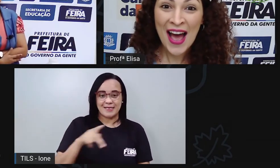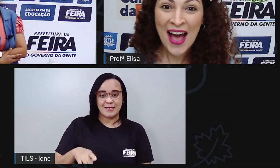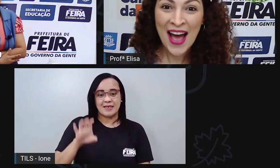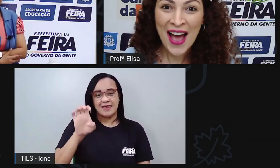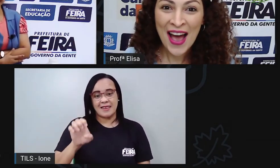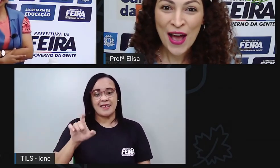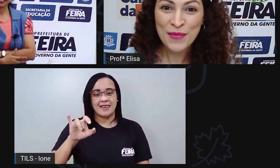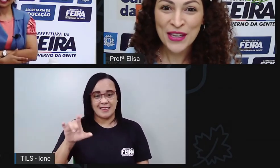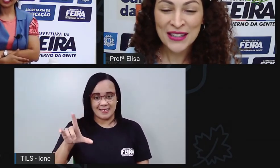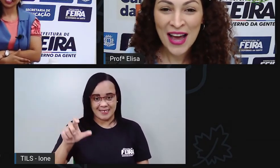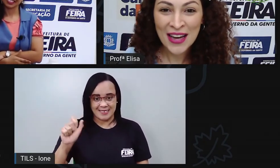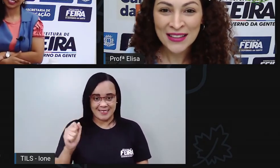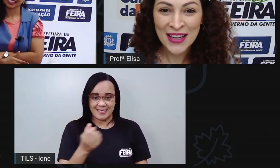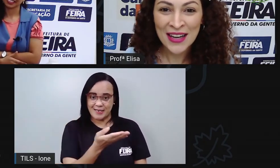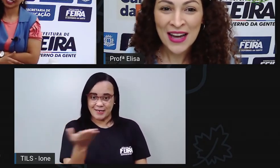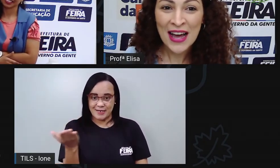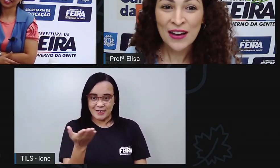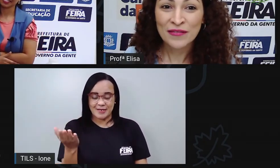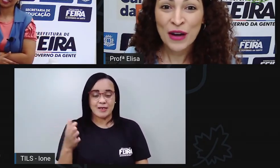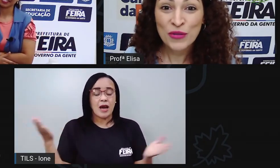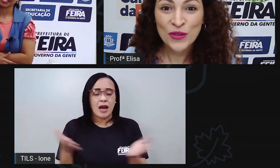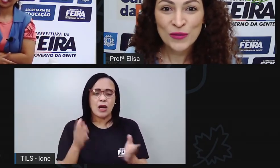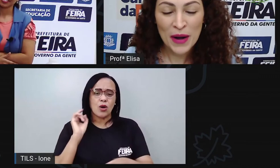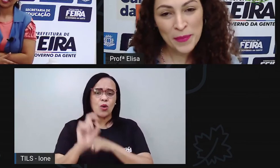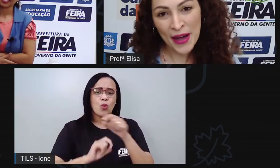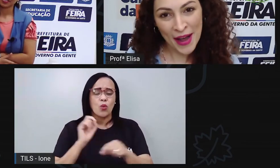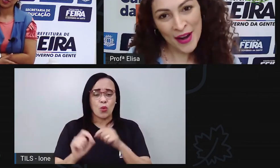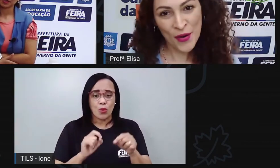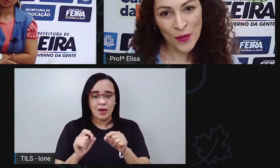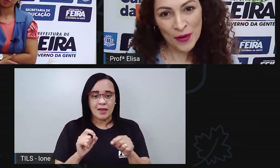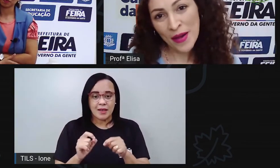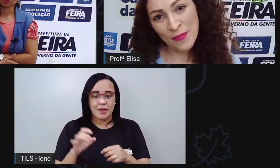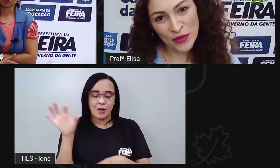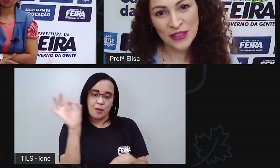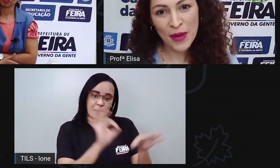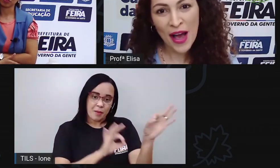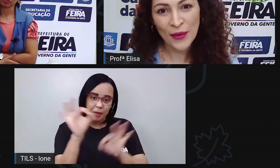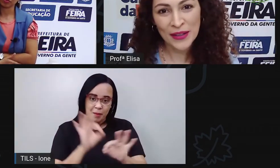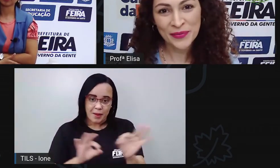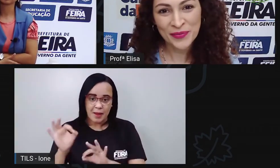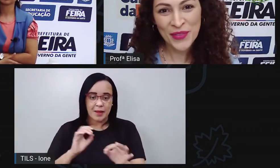Ah, meninada, vamos nos preparar agora para a